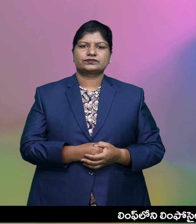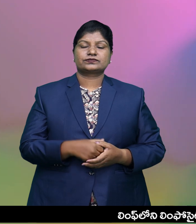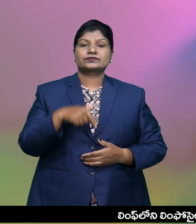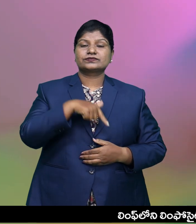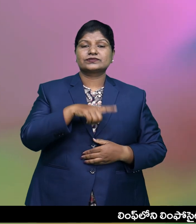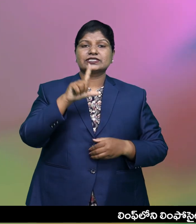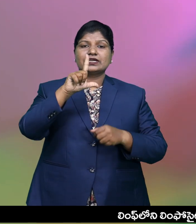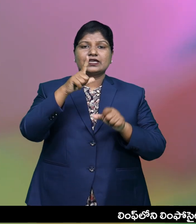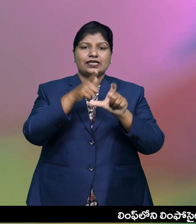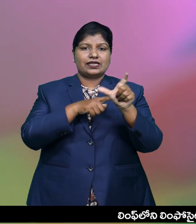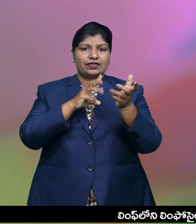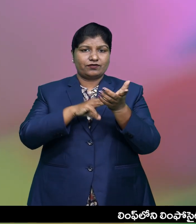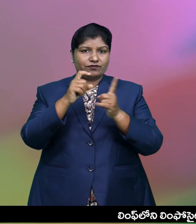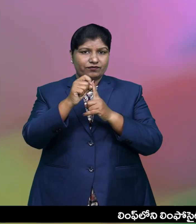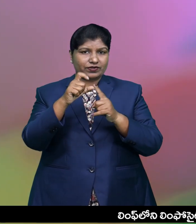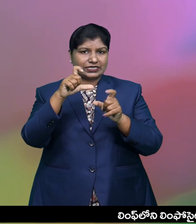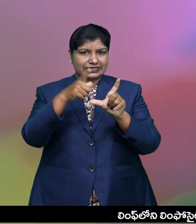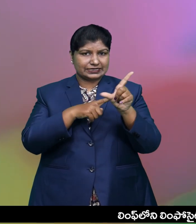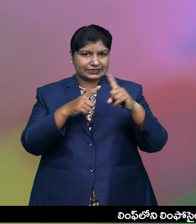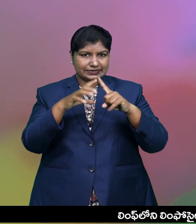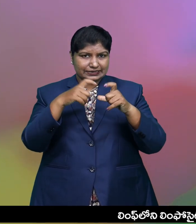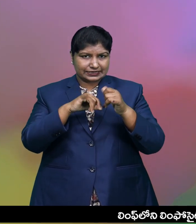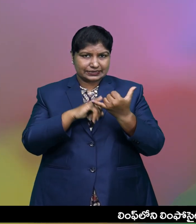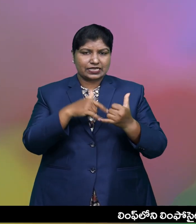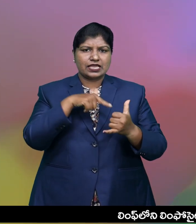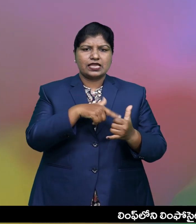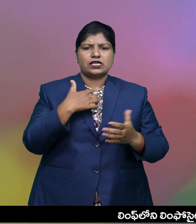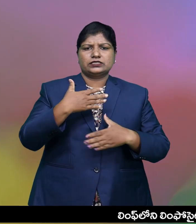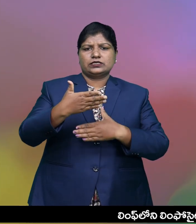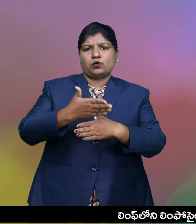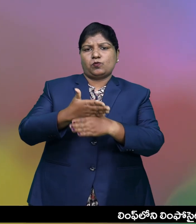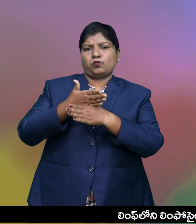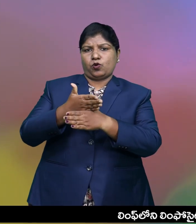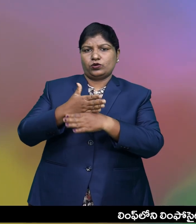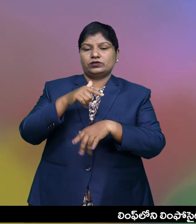లింఫ్లోని లింఫోసైట్లు శరీరాన్ని ఇన్ఫెక్షన్ల నుంచి రక్షిస్తాయి.